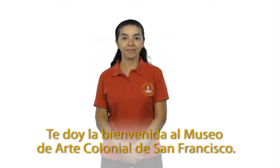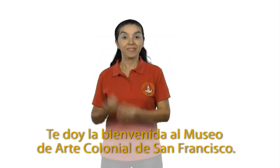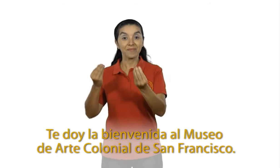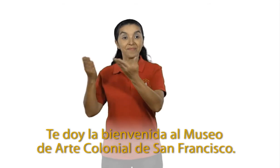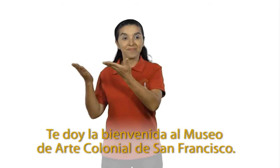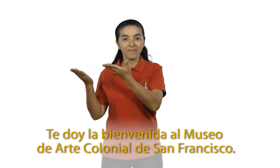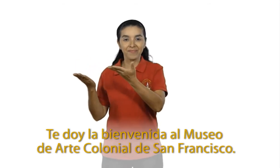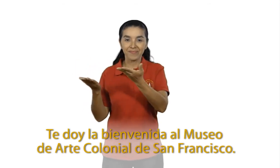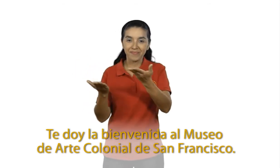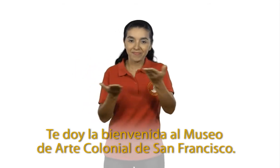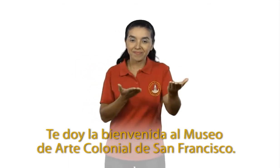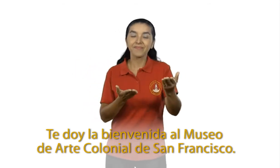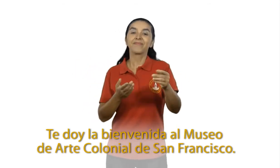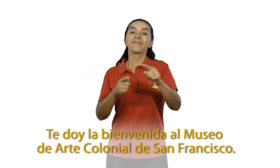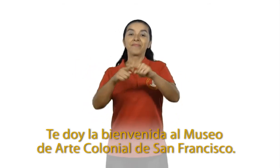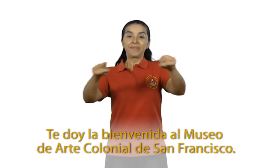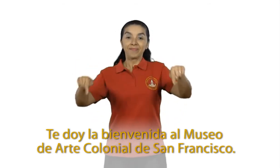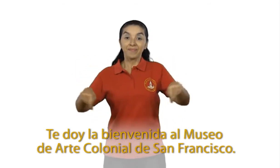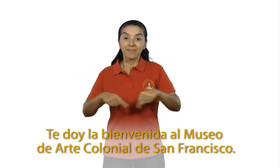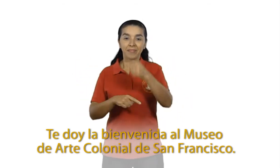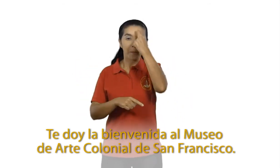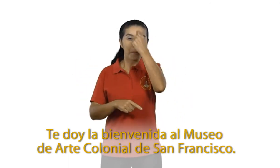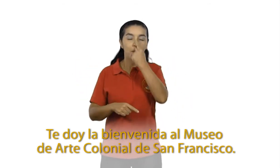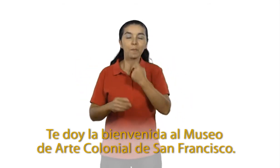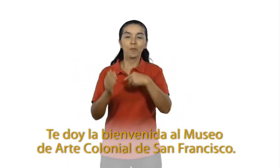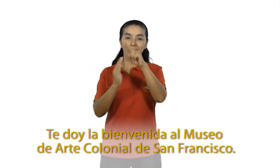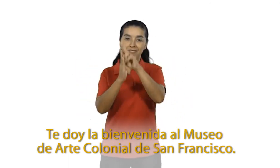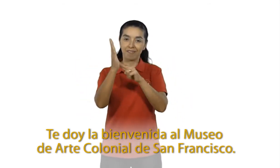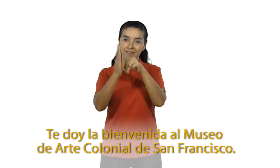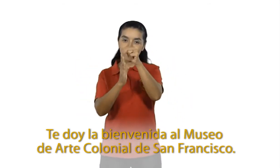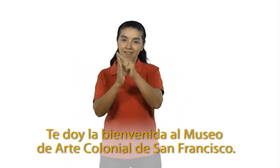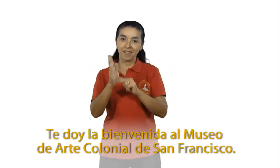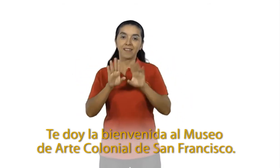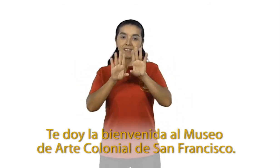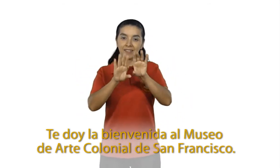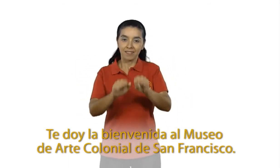Te doy la bienvenida al Museo de Arte Colonial de San Francisco.